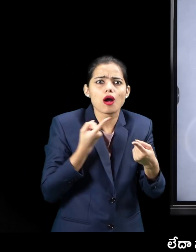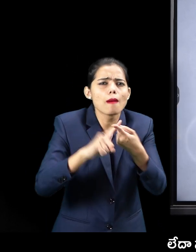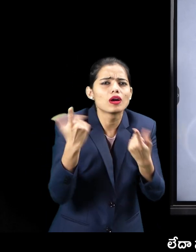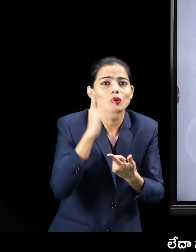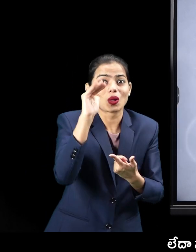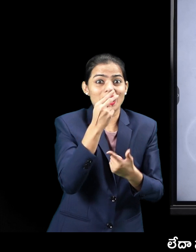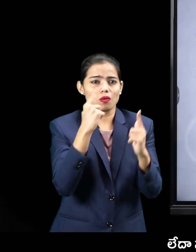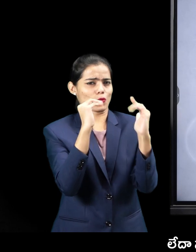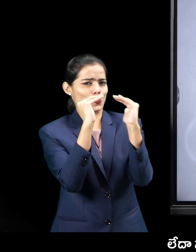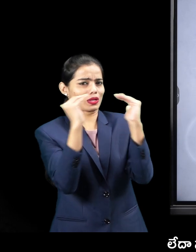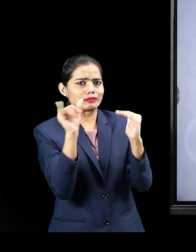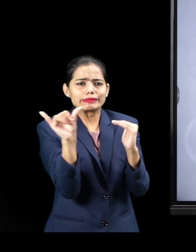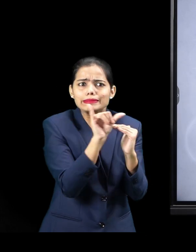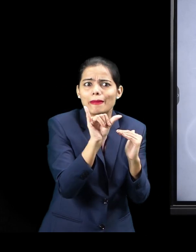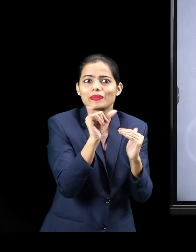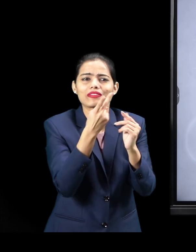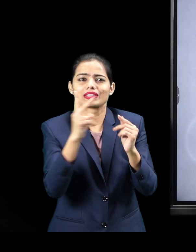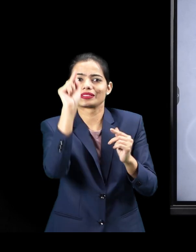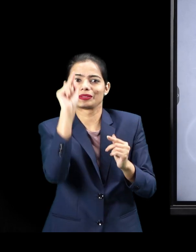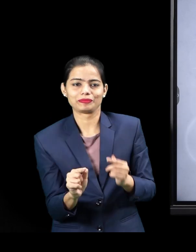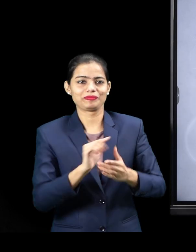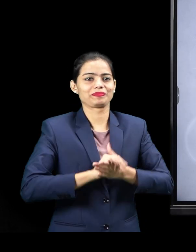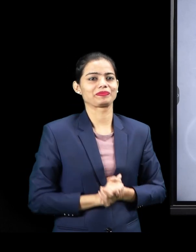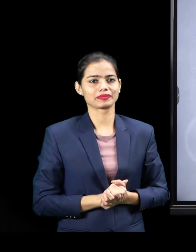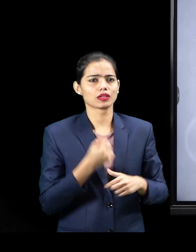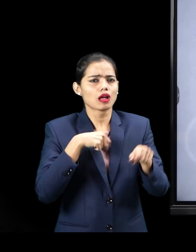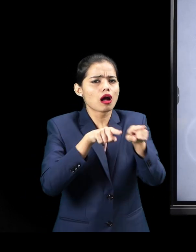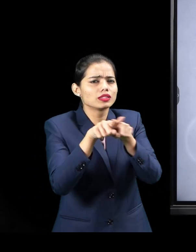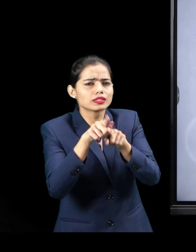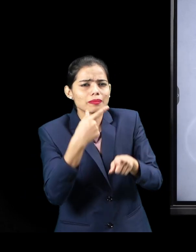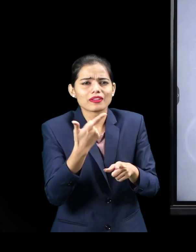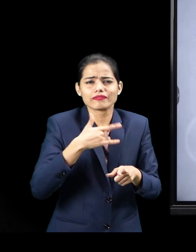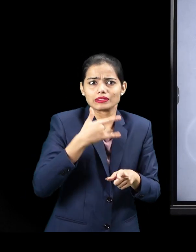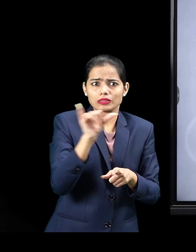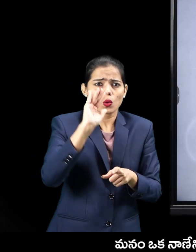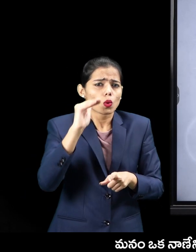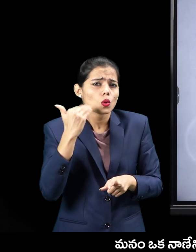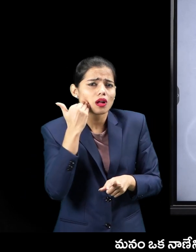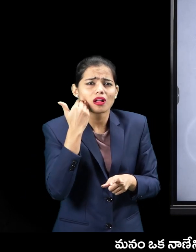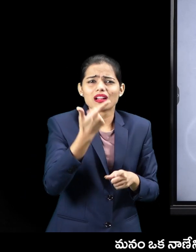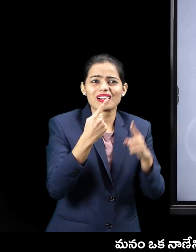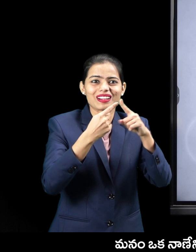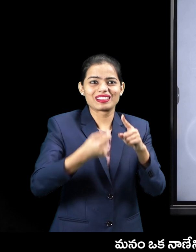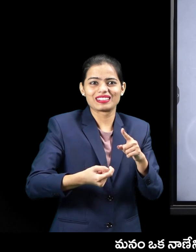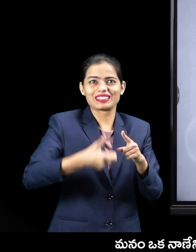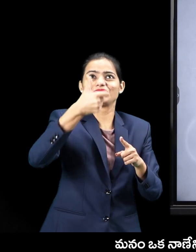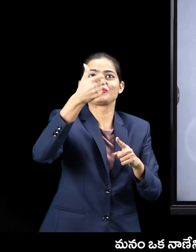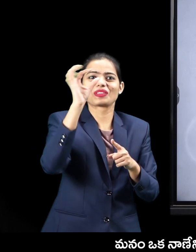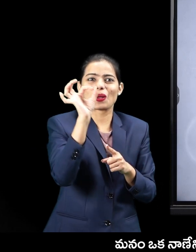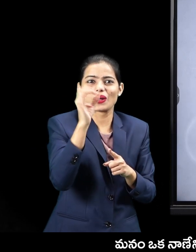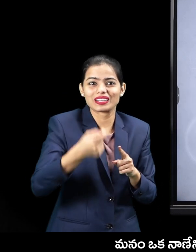సంభవించే అవకాశం ఉన్న సంఘటనను సమాన సంభావ్య సంఘటన అంటారు. ఉదాహరణకి, మనం ఒక నాణాన్ని